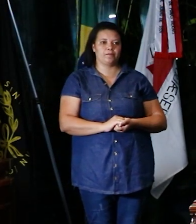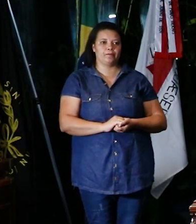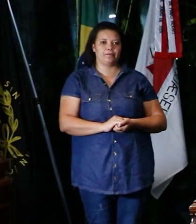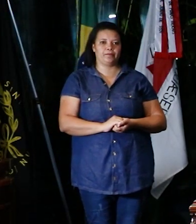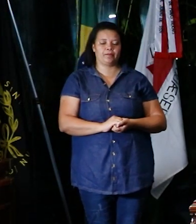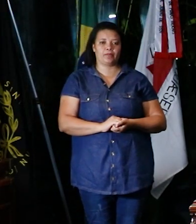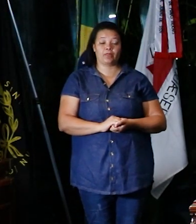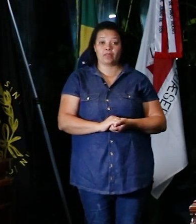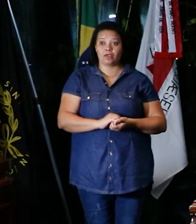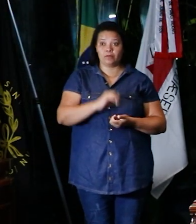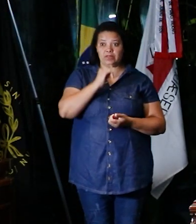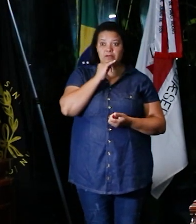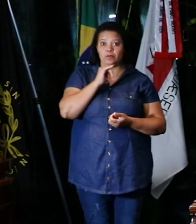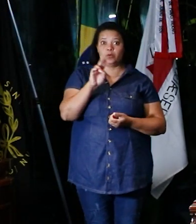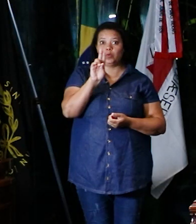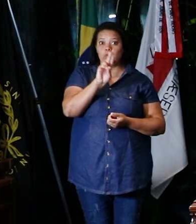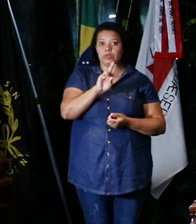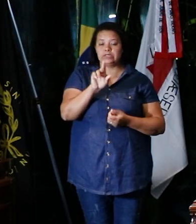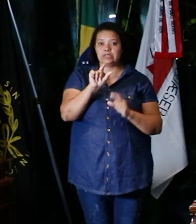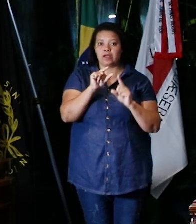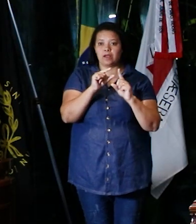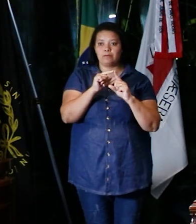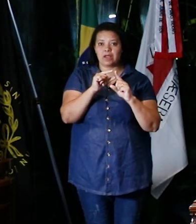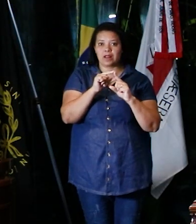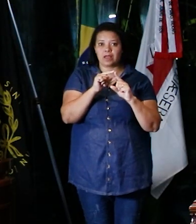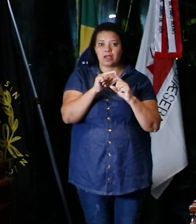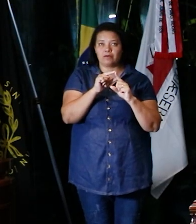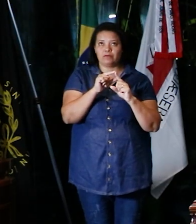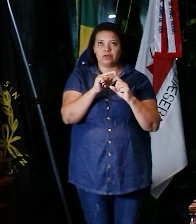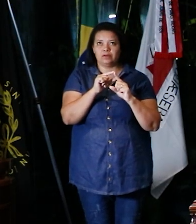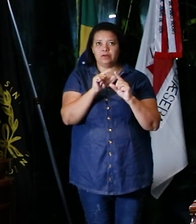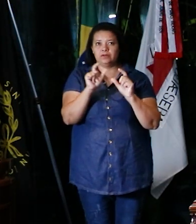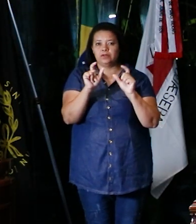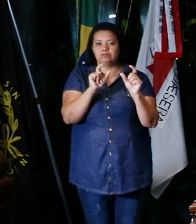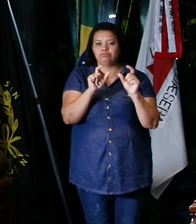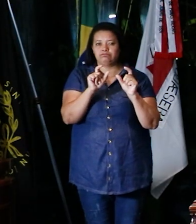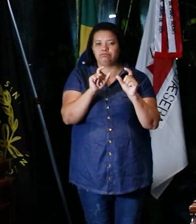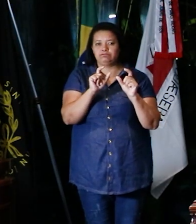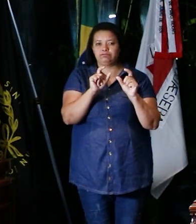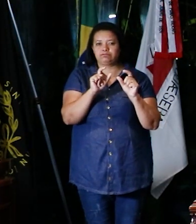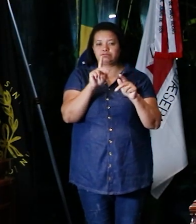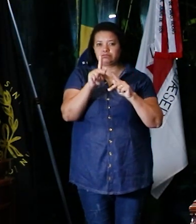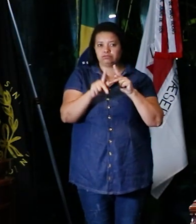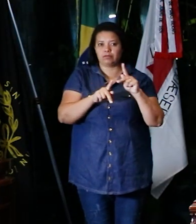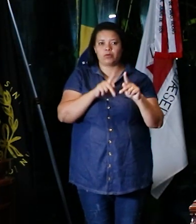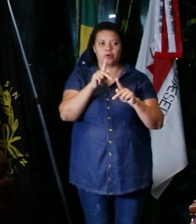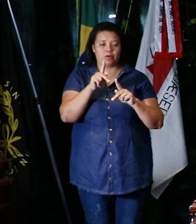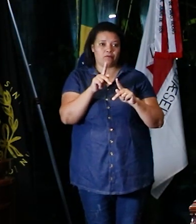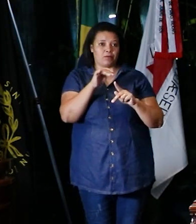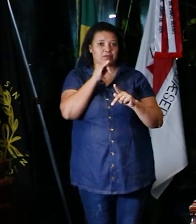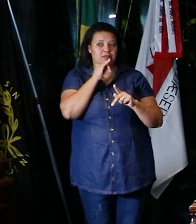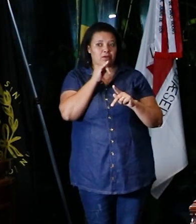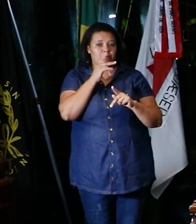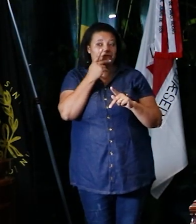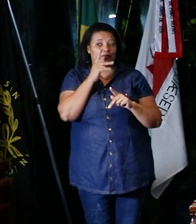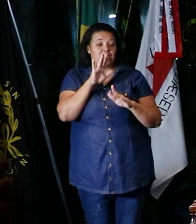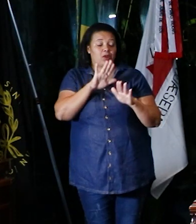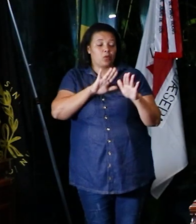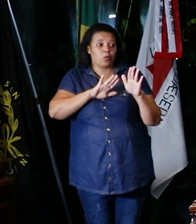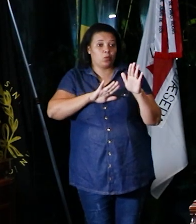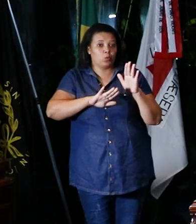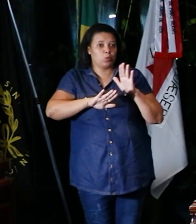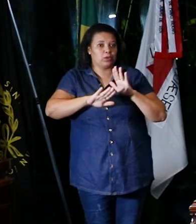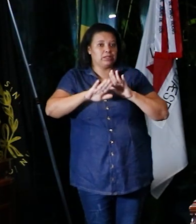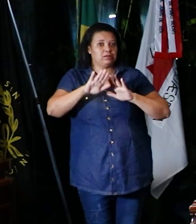receio de usar palavras populares. Então, eles falam com muito cuidado e